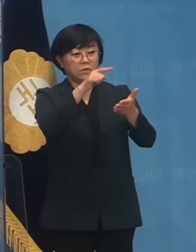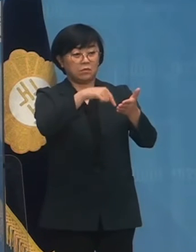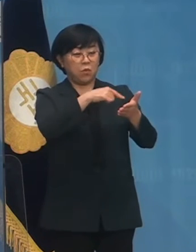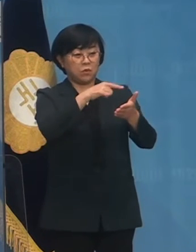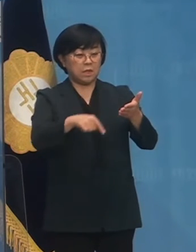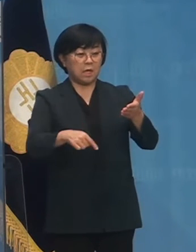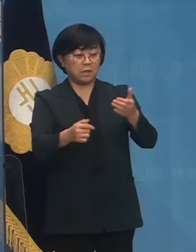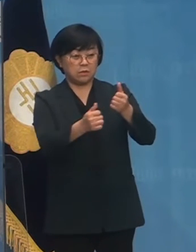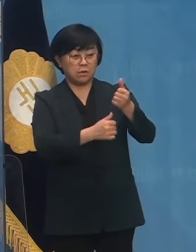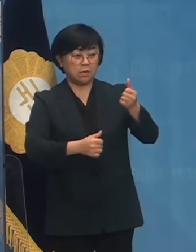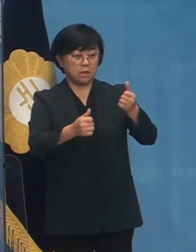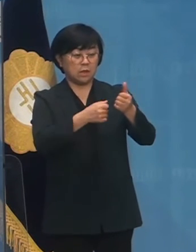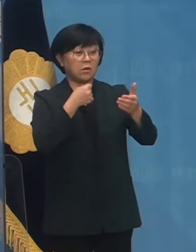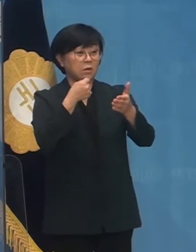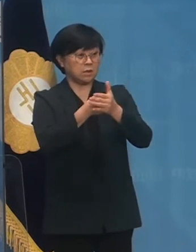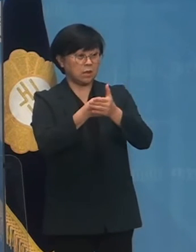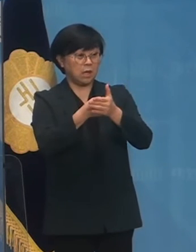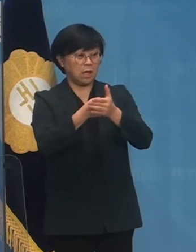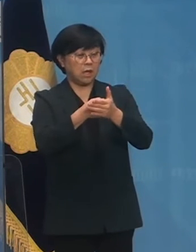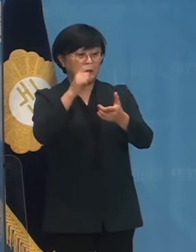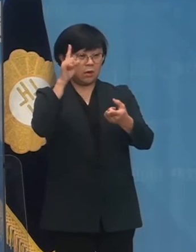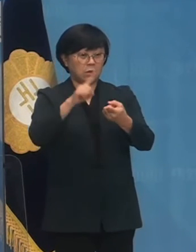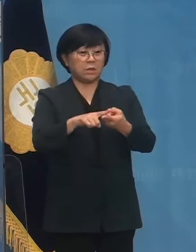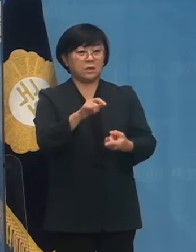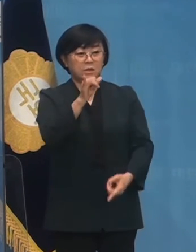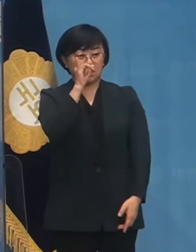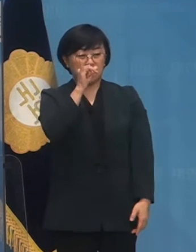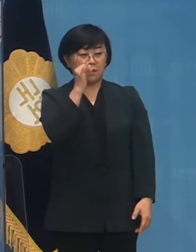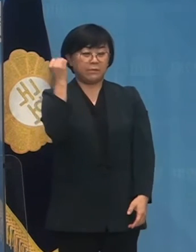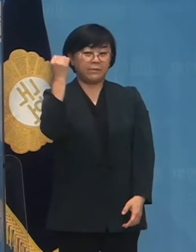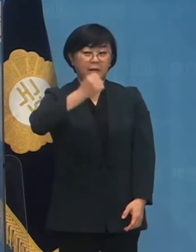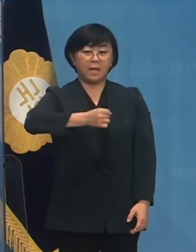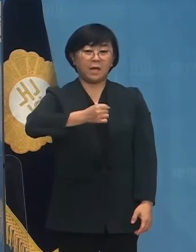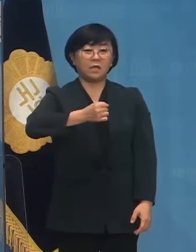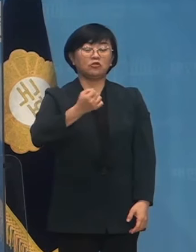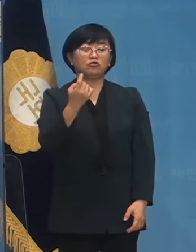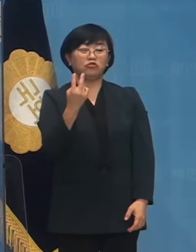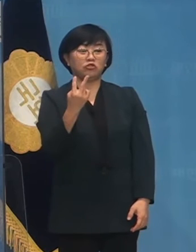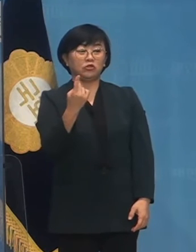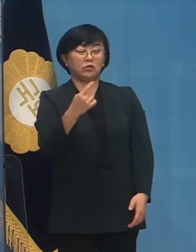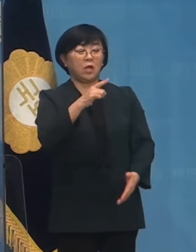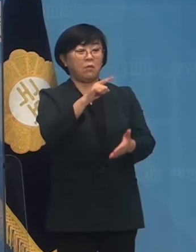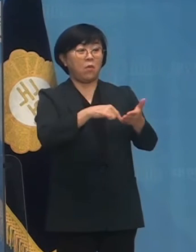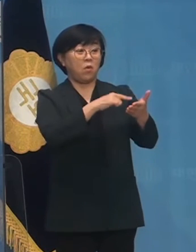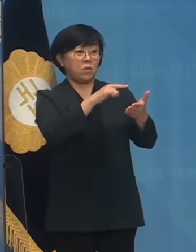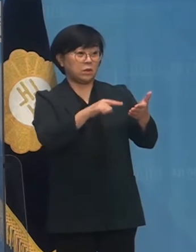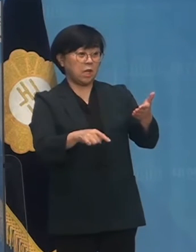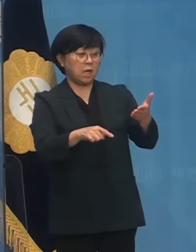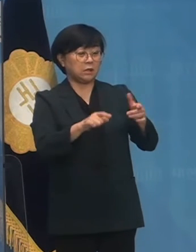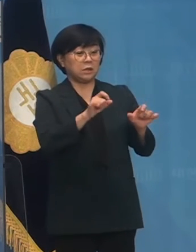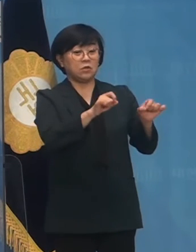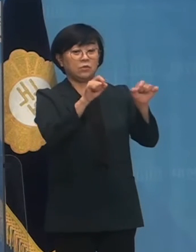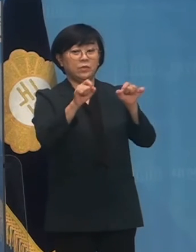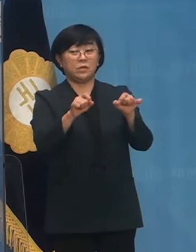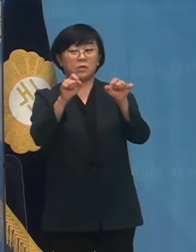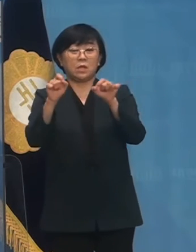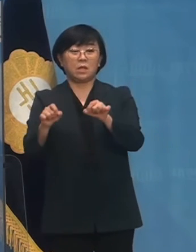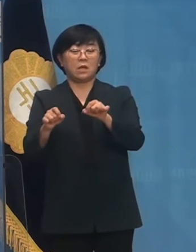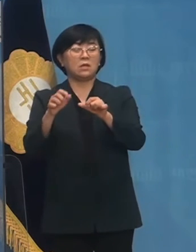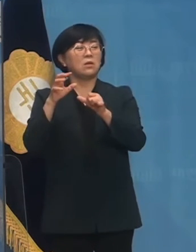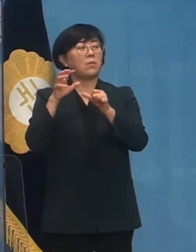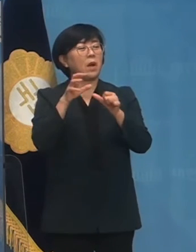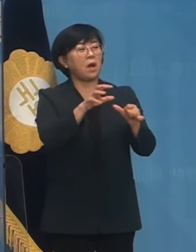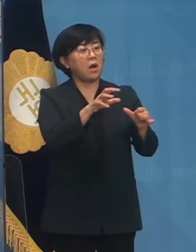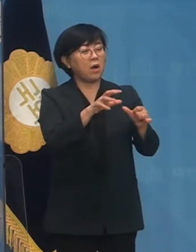손실보상위원회의 결정에 따르든지 따르지 않는 보상을 뒤로 미루겠다는